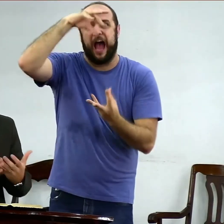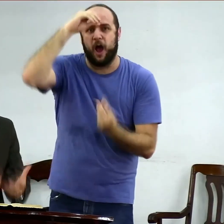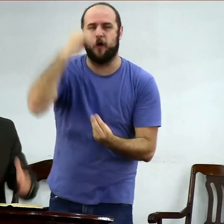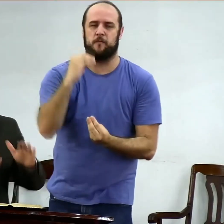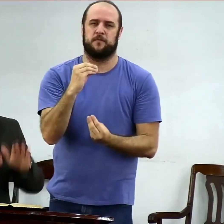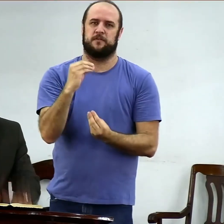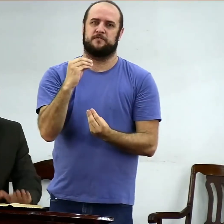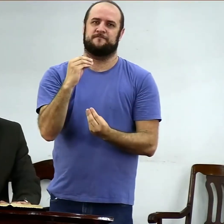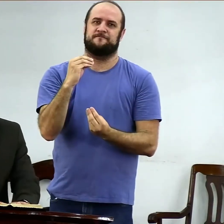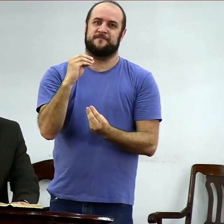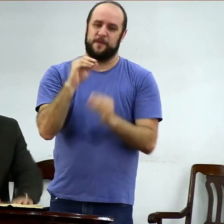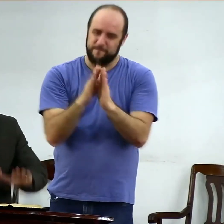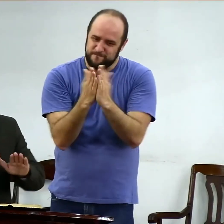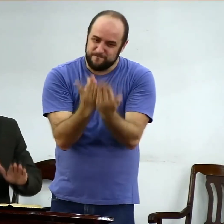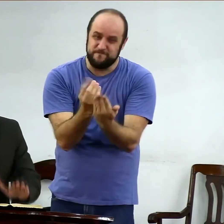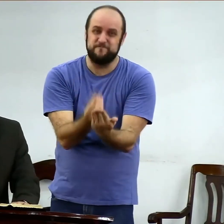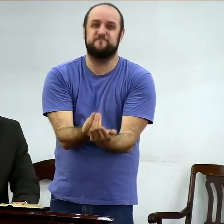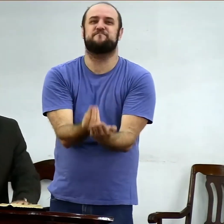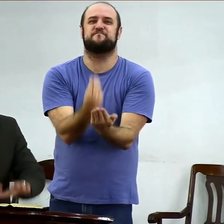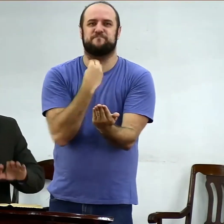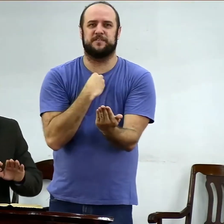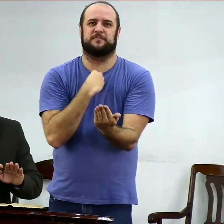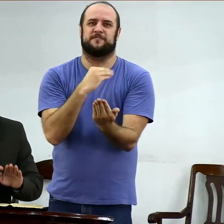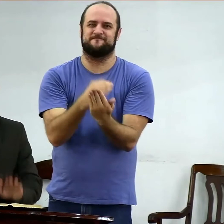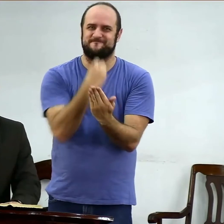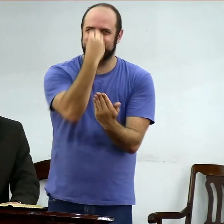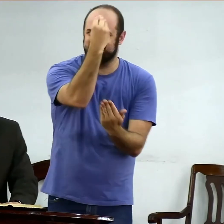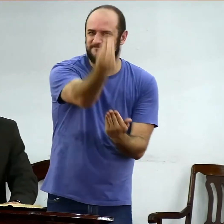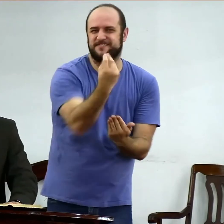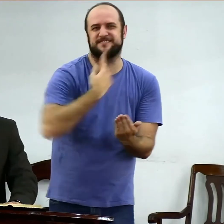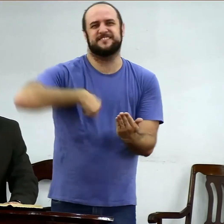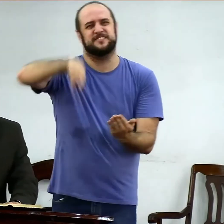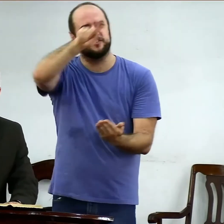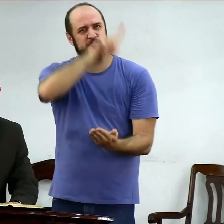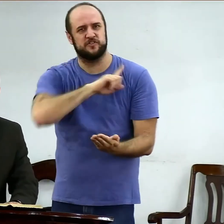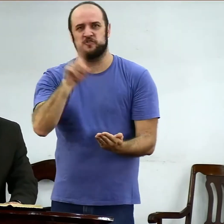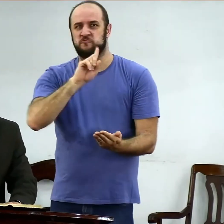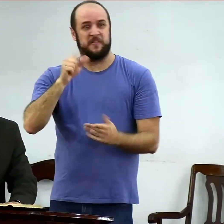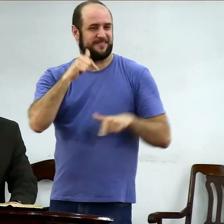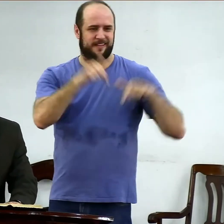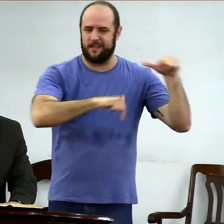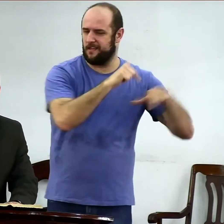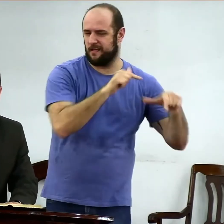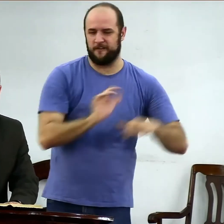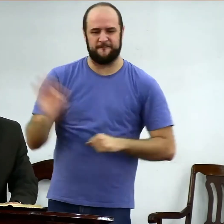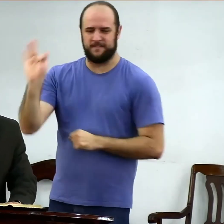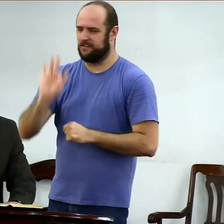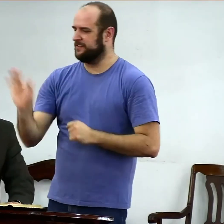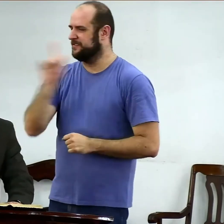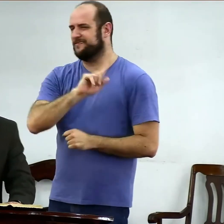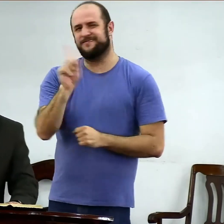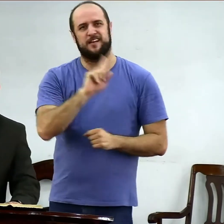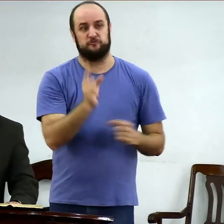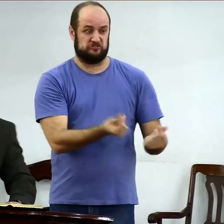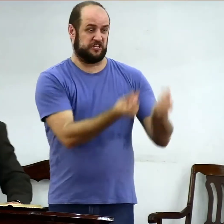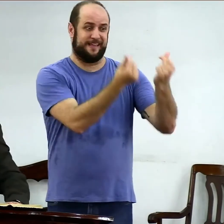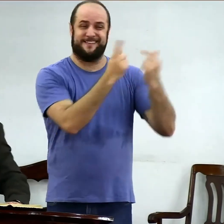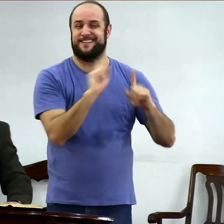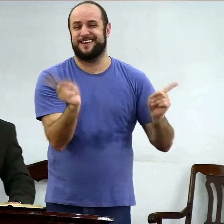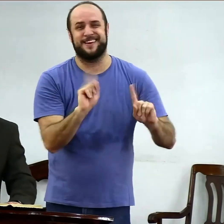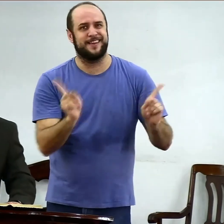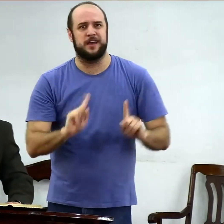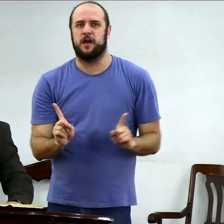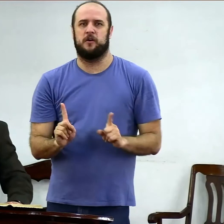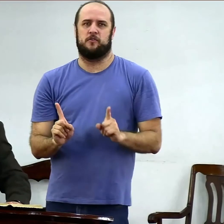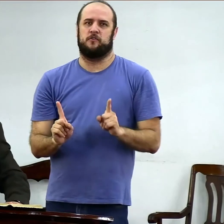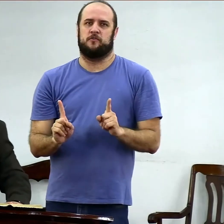alma, vem daqui, da Escritura, da Palavra de Deus. Não vem do meu trabalho, ou do dinheiro que vem do trabalho, não vem